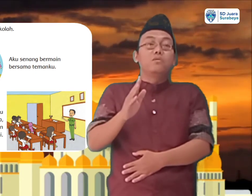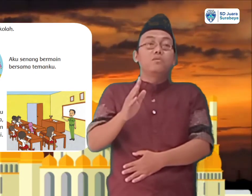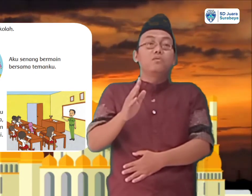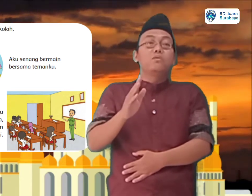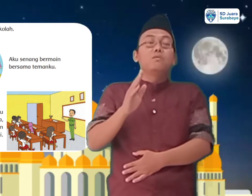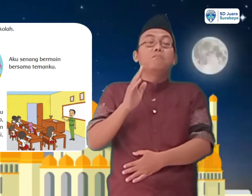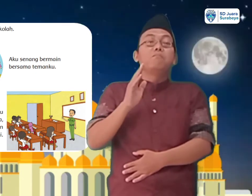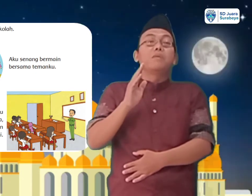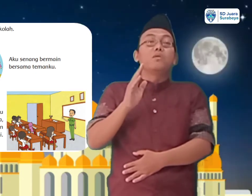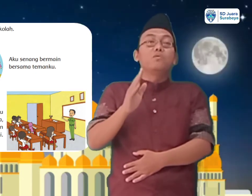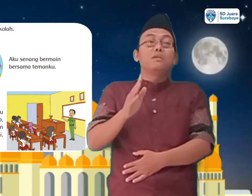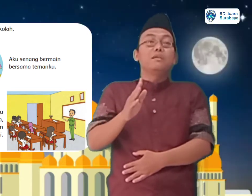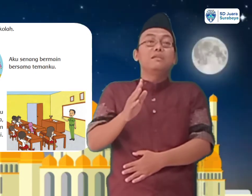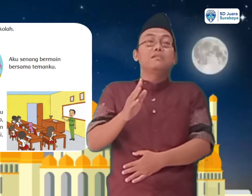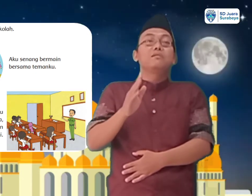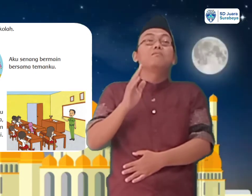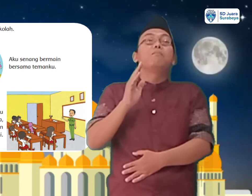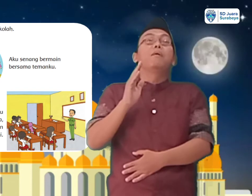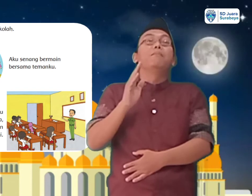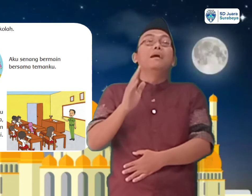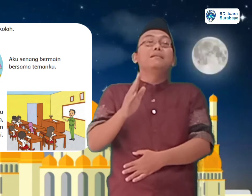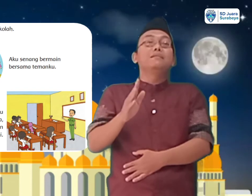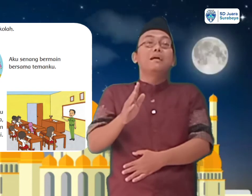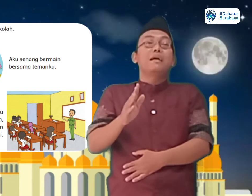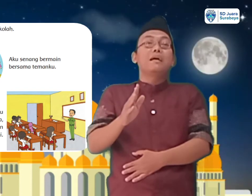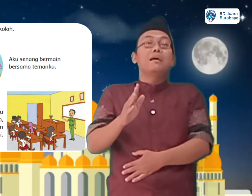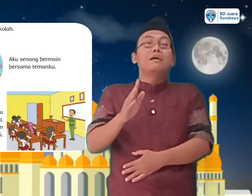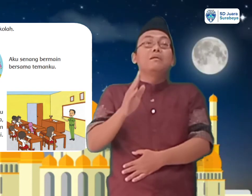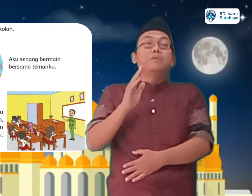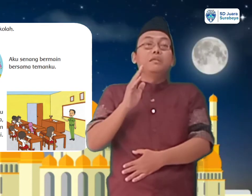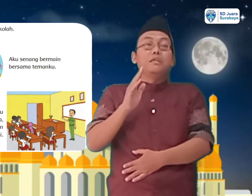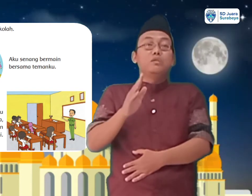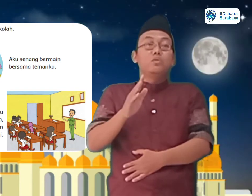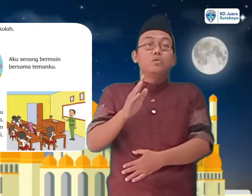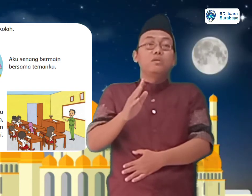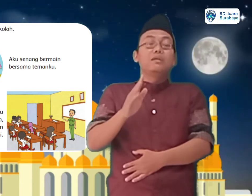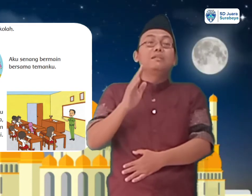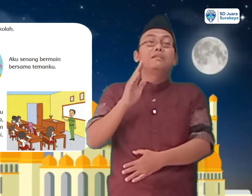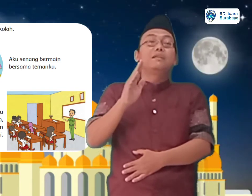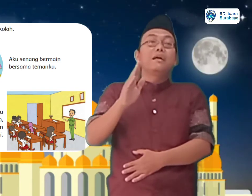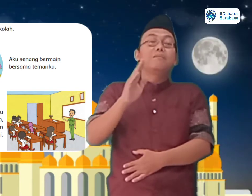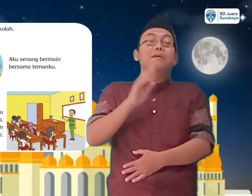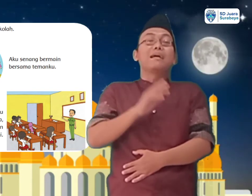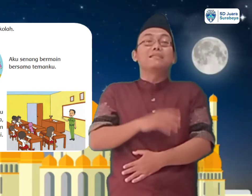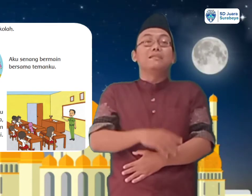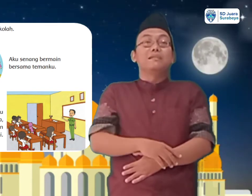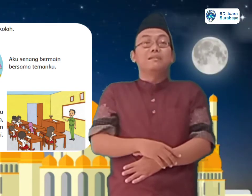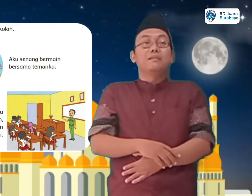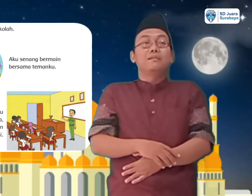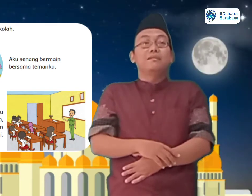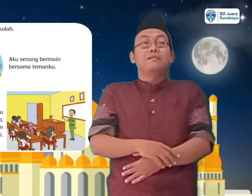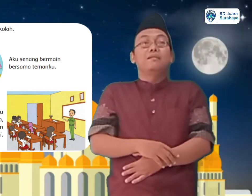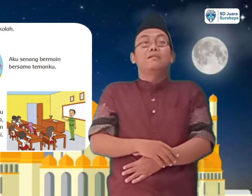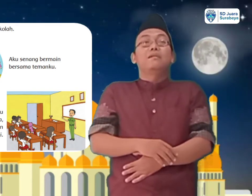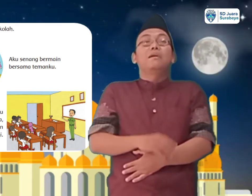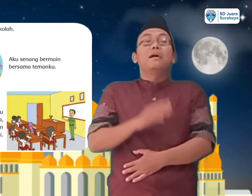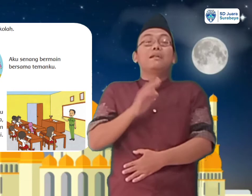Guru menulis, membaca, berhitung, dan mengaji.